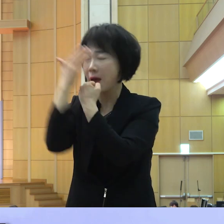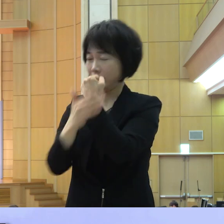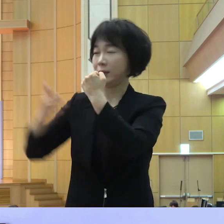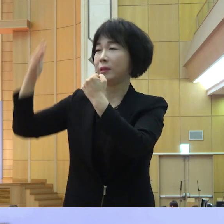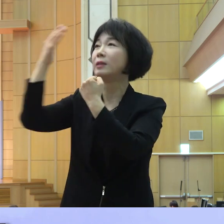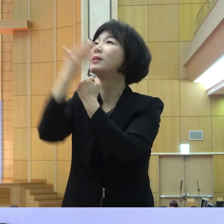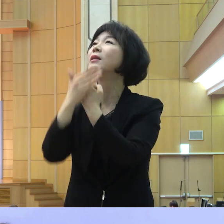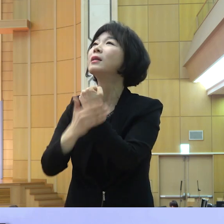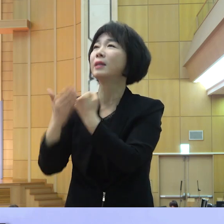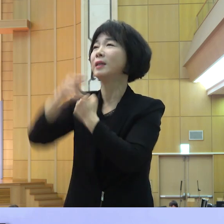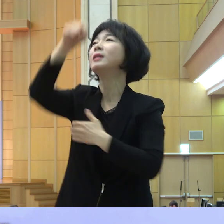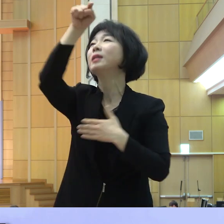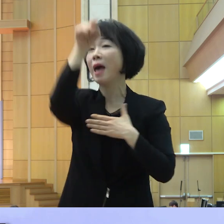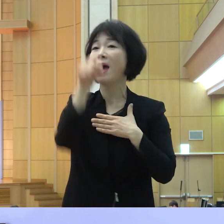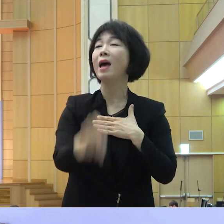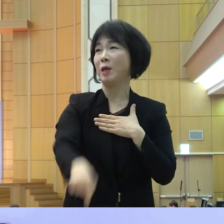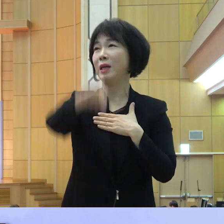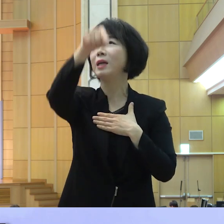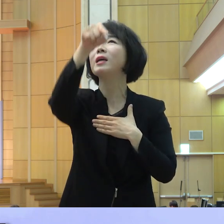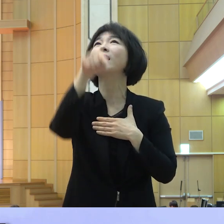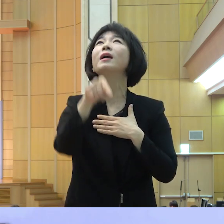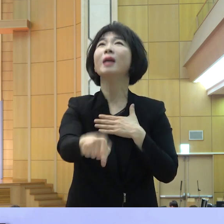주의 은혜